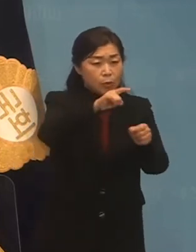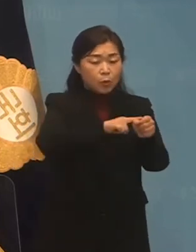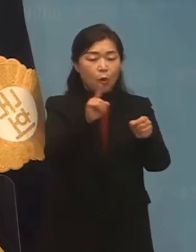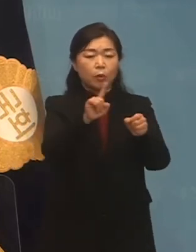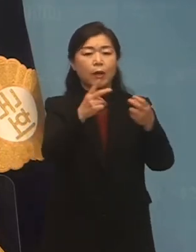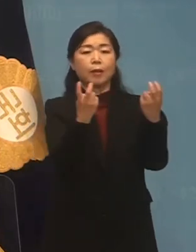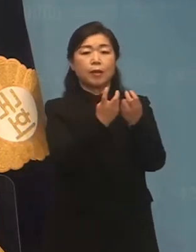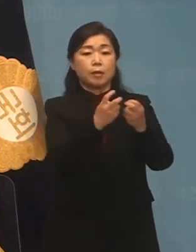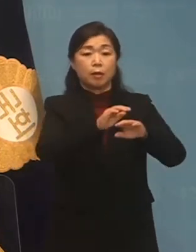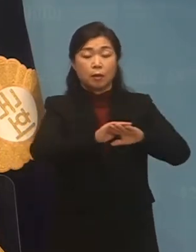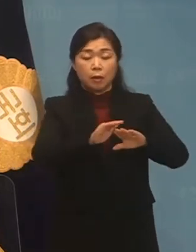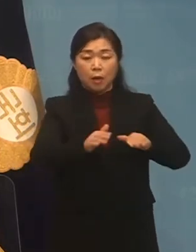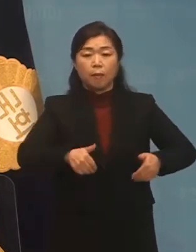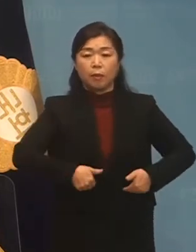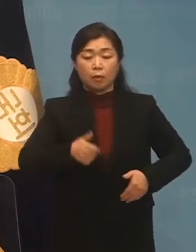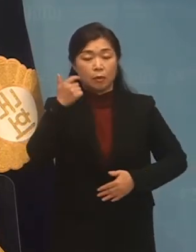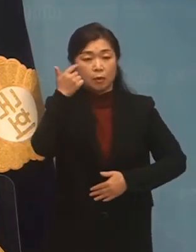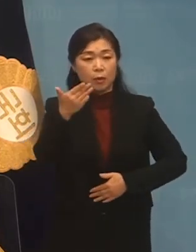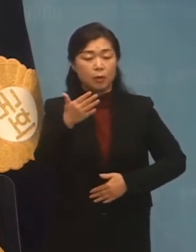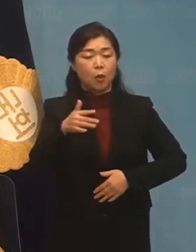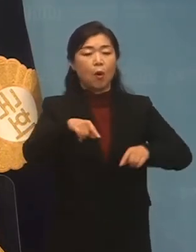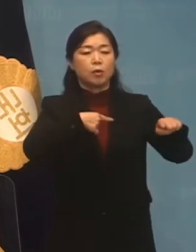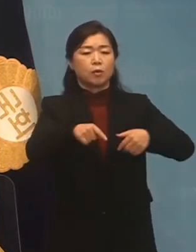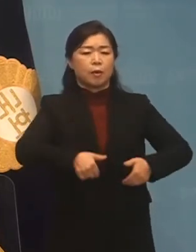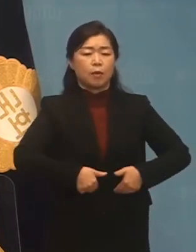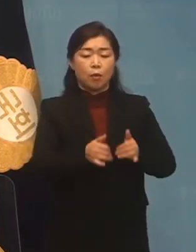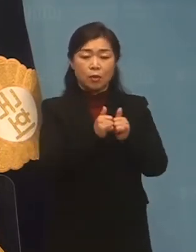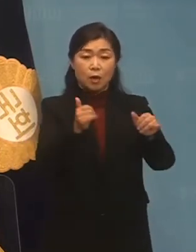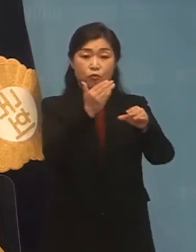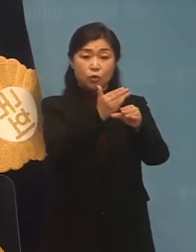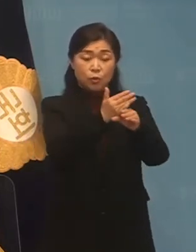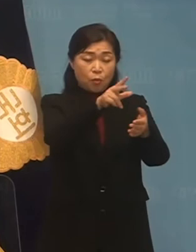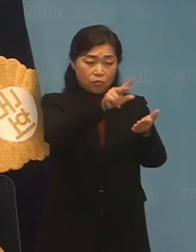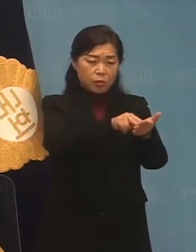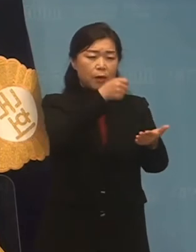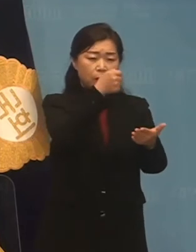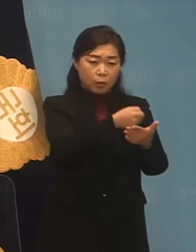어떤 대책이 필요한지 정책 수요자 중심으로 문제를